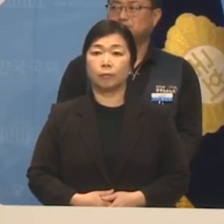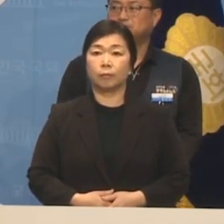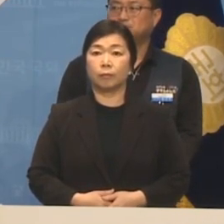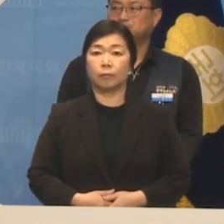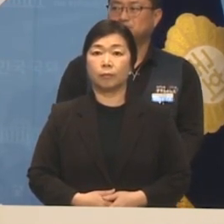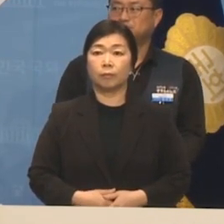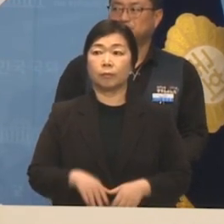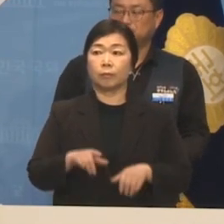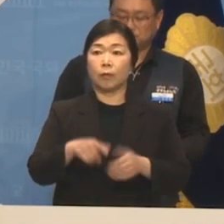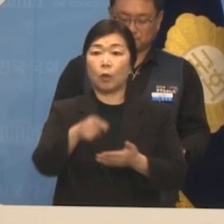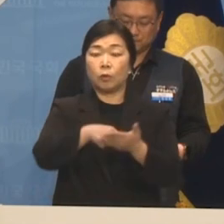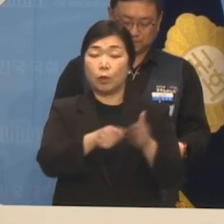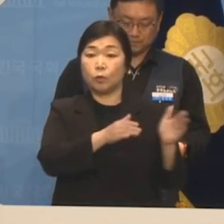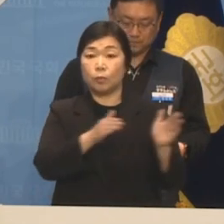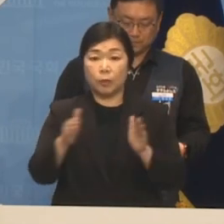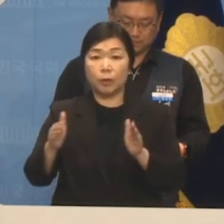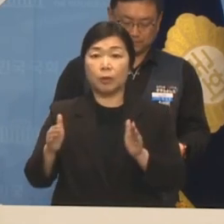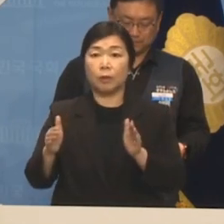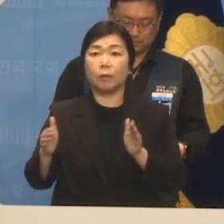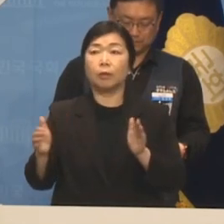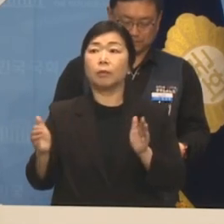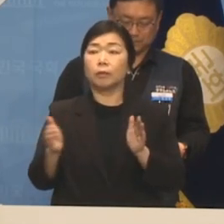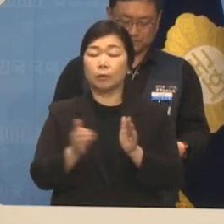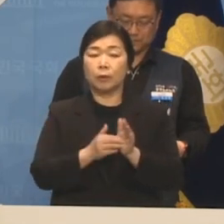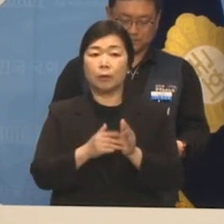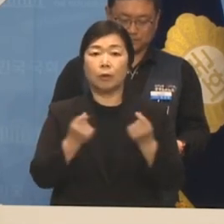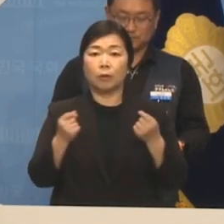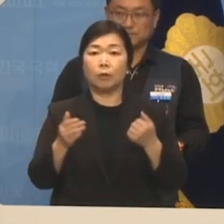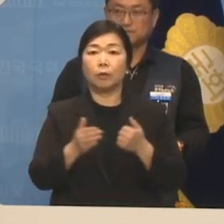대체로 취재 준비가 좀 되신 것 같아서